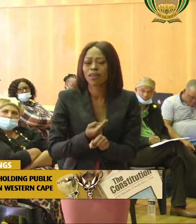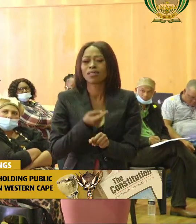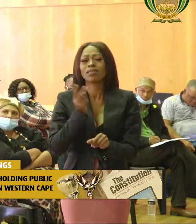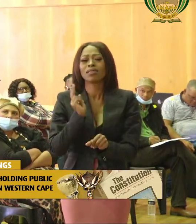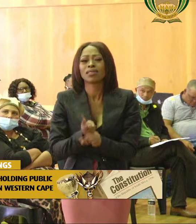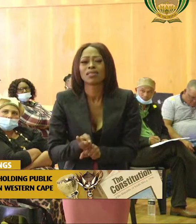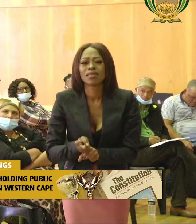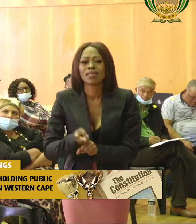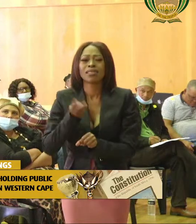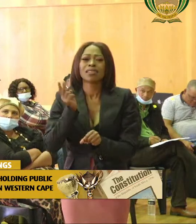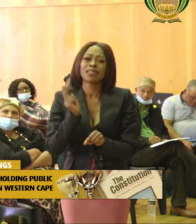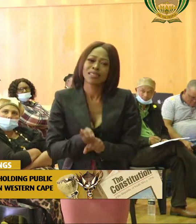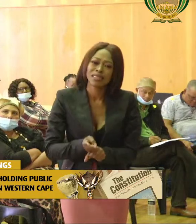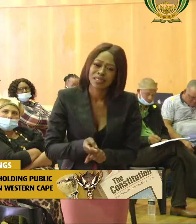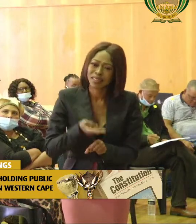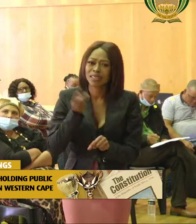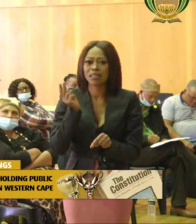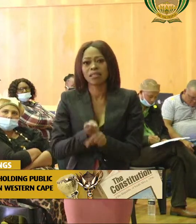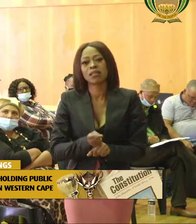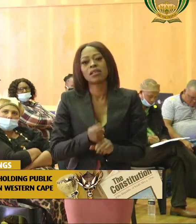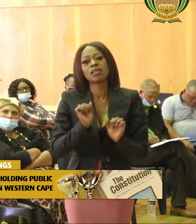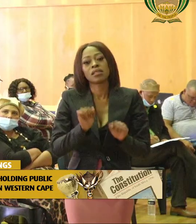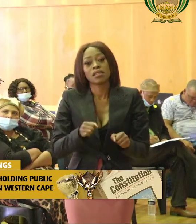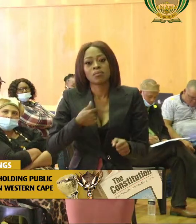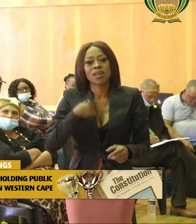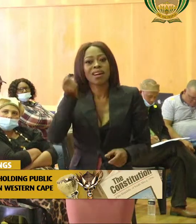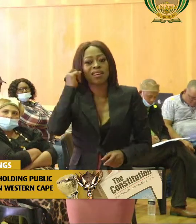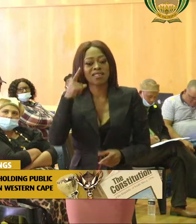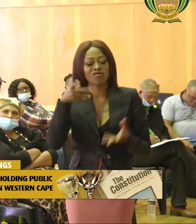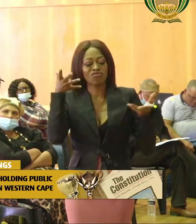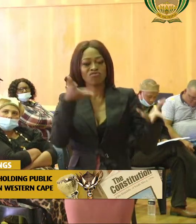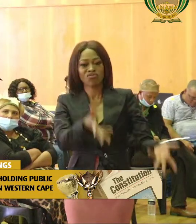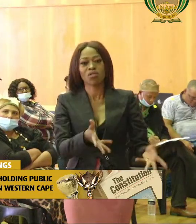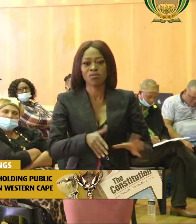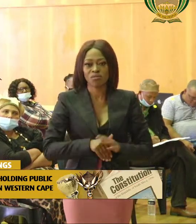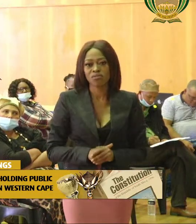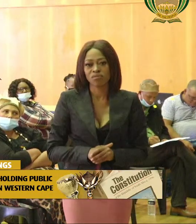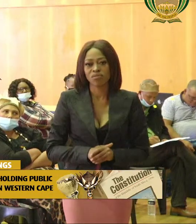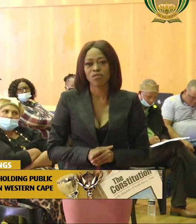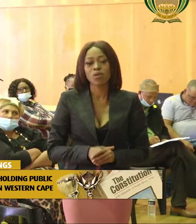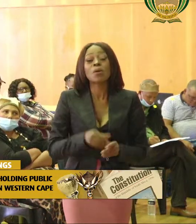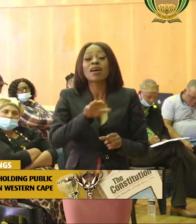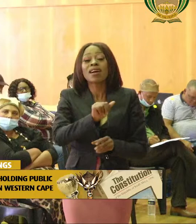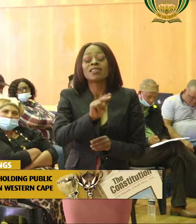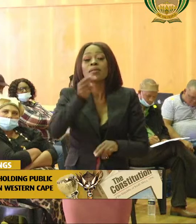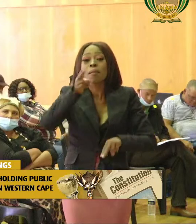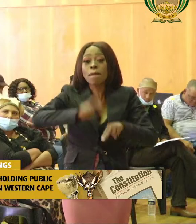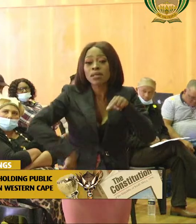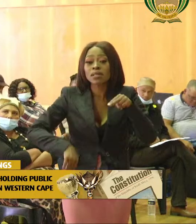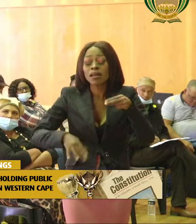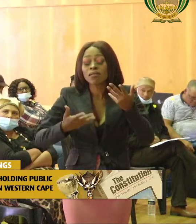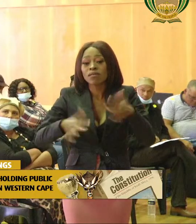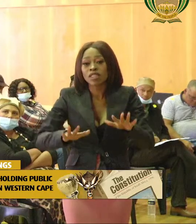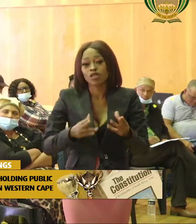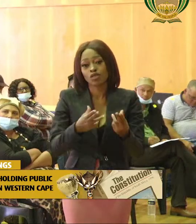te laat verstaan dat dit was wat dit is. Ons het 'n fout gemaak.